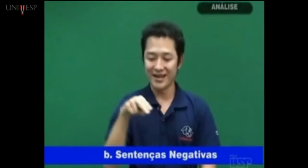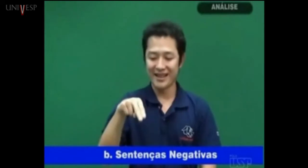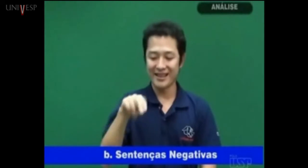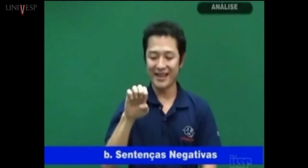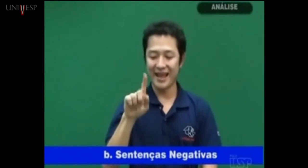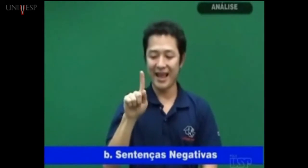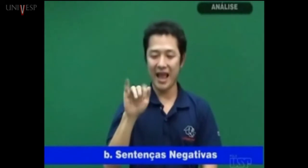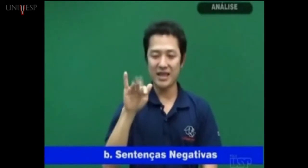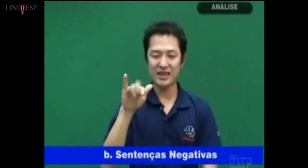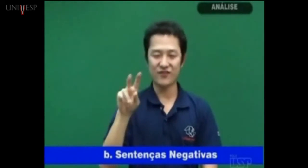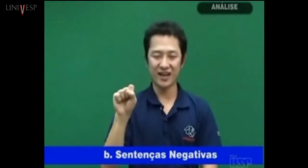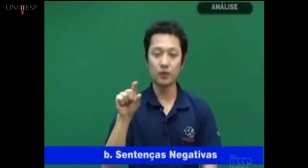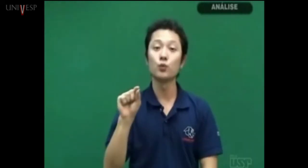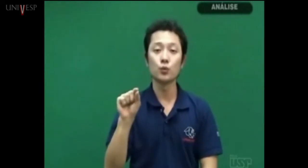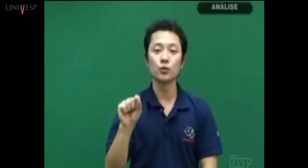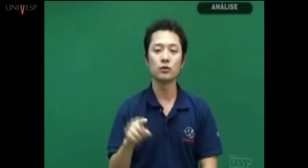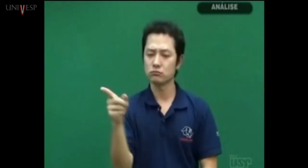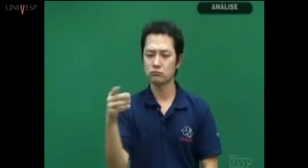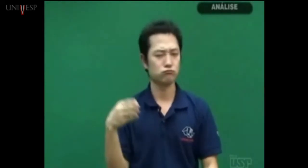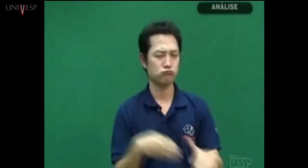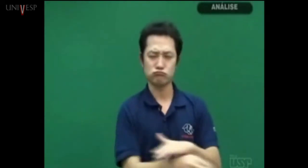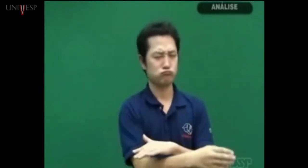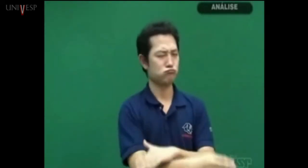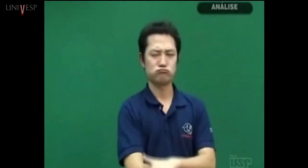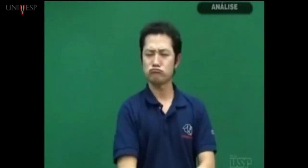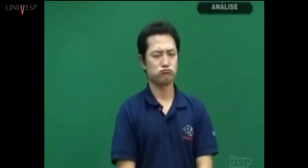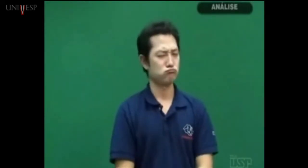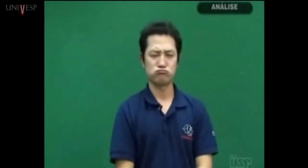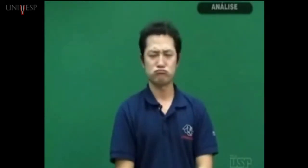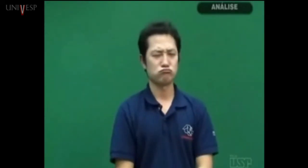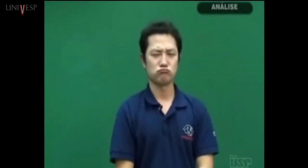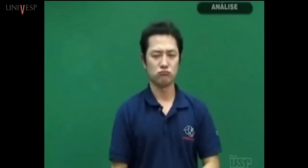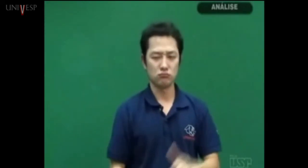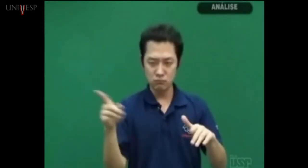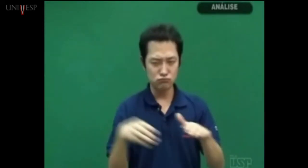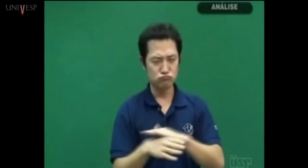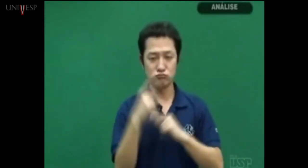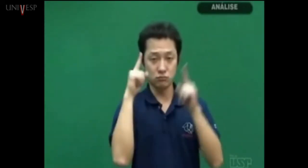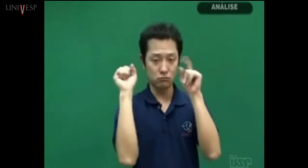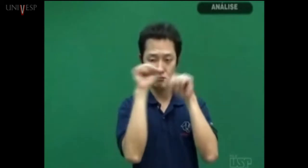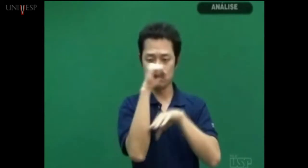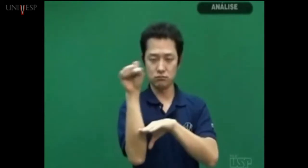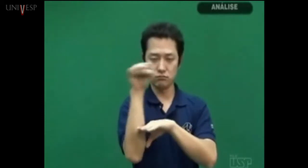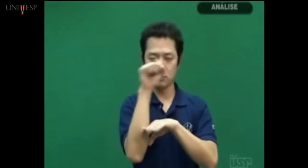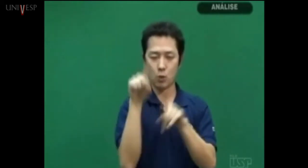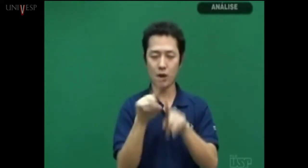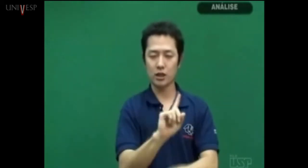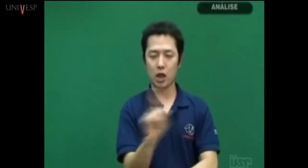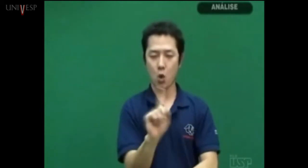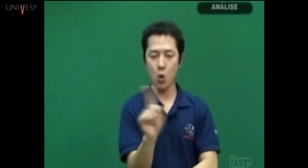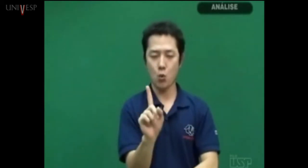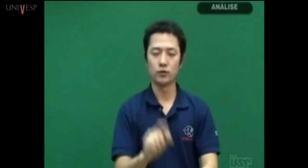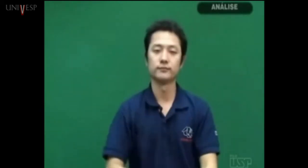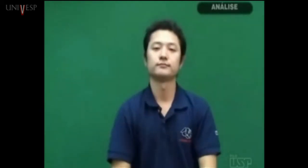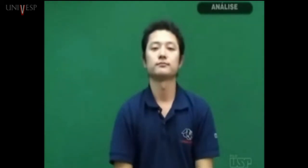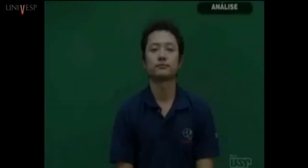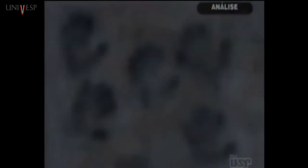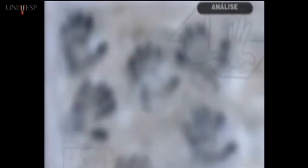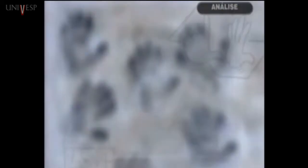Viram a frase? Aquela é uma sentença negativa. Ele não entrou. E esta é a expressão